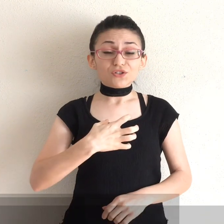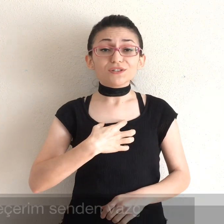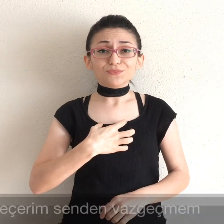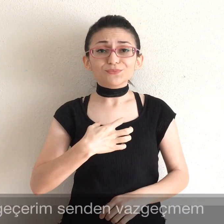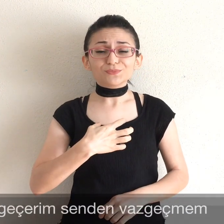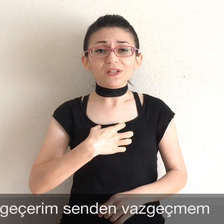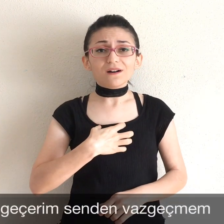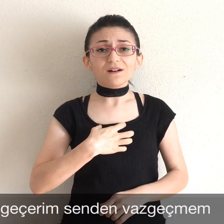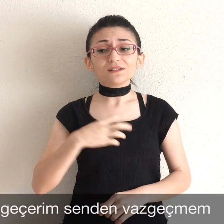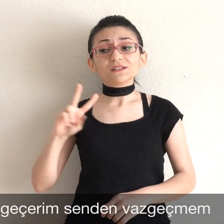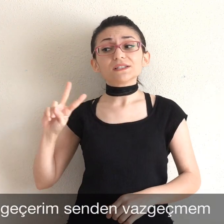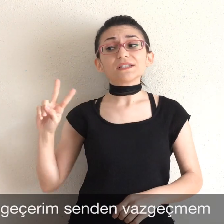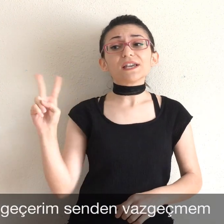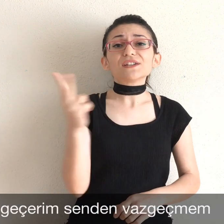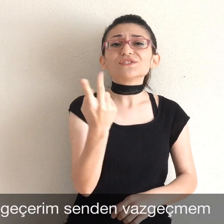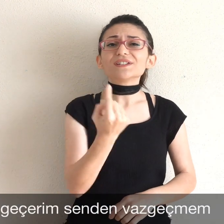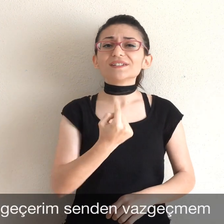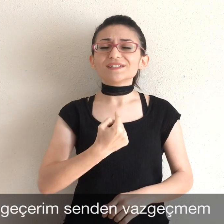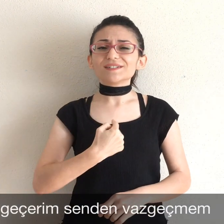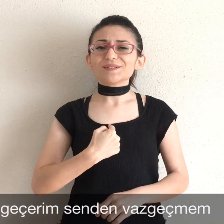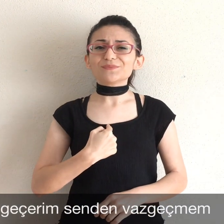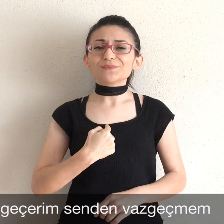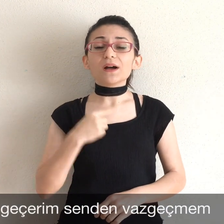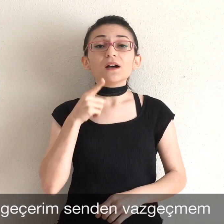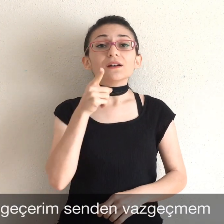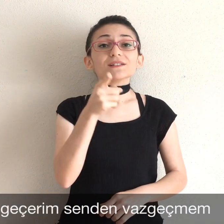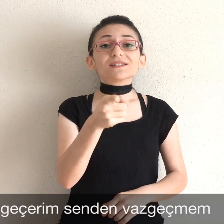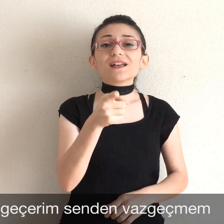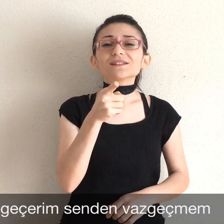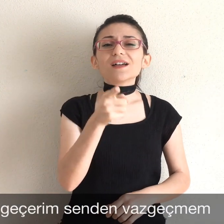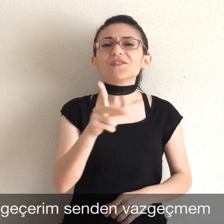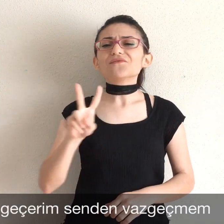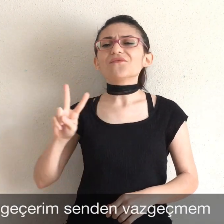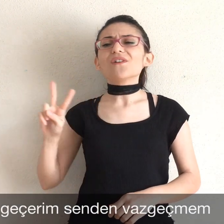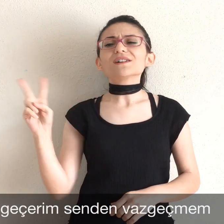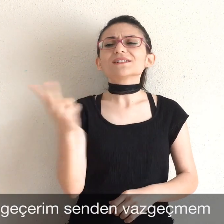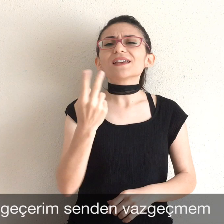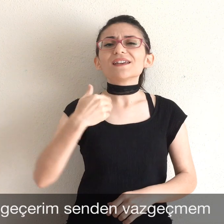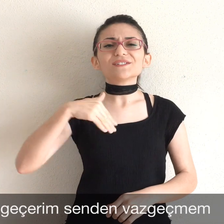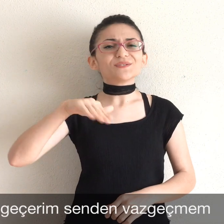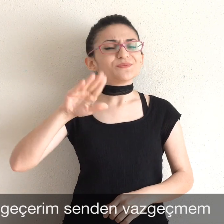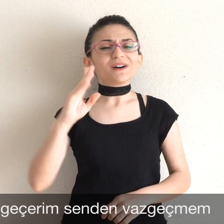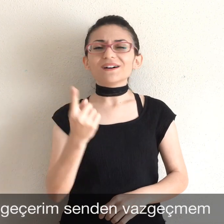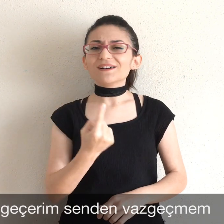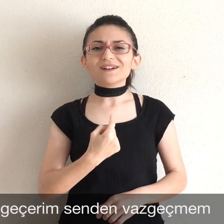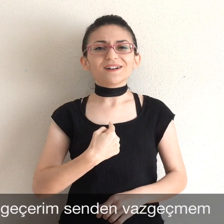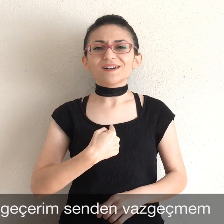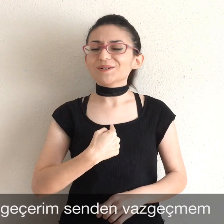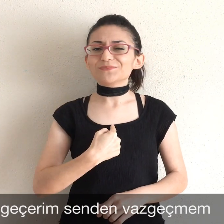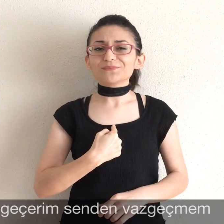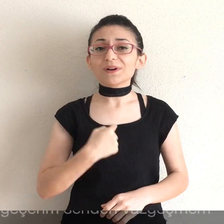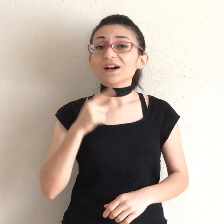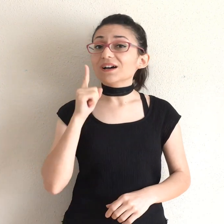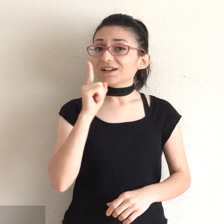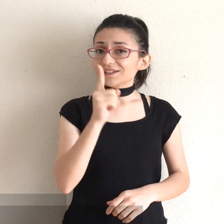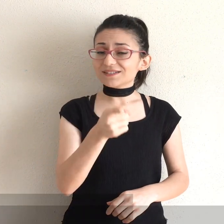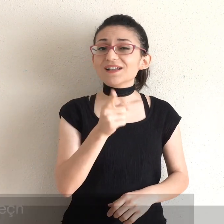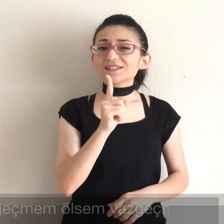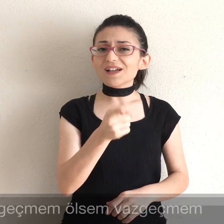Canımdan geçerim, senden vazgeçmem Senden